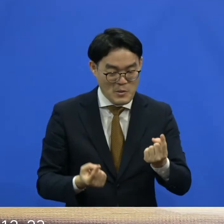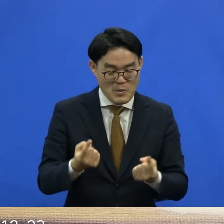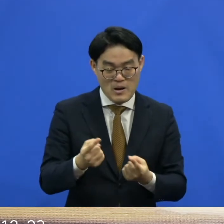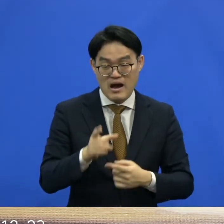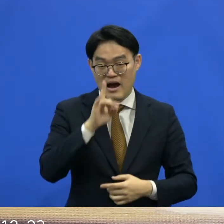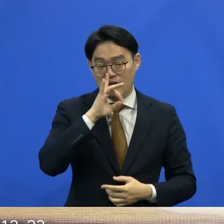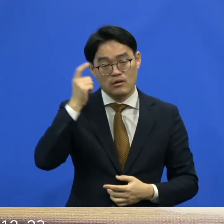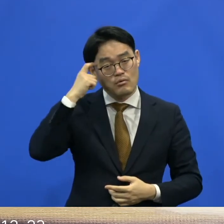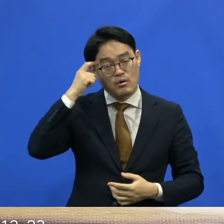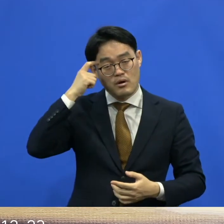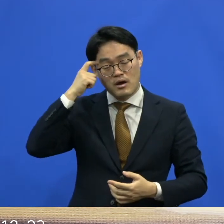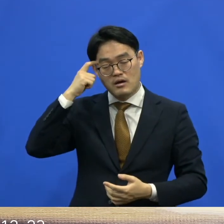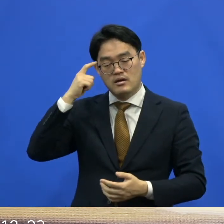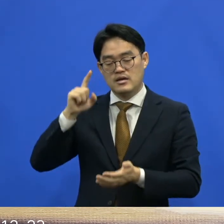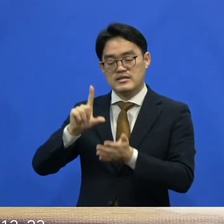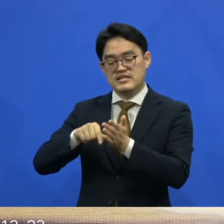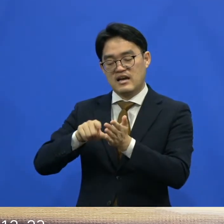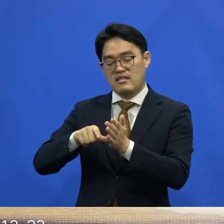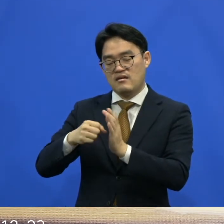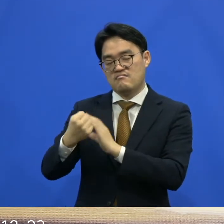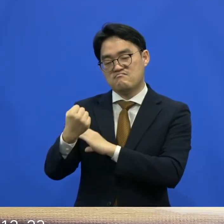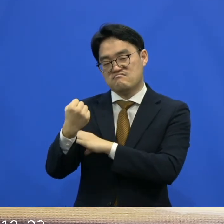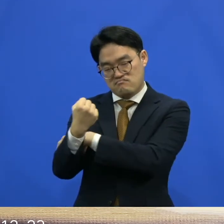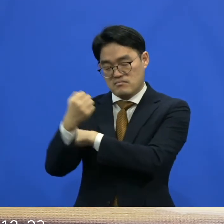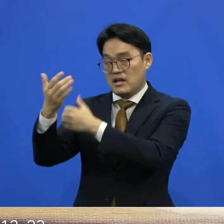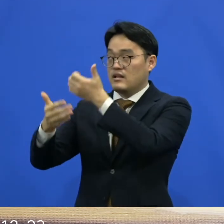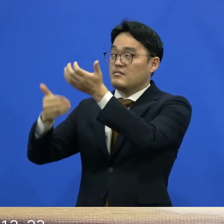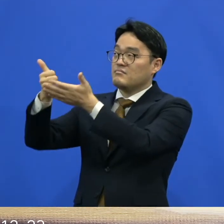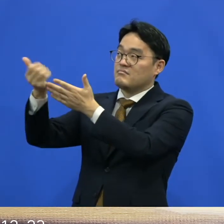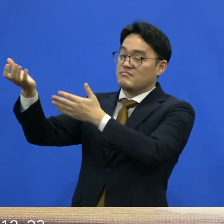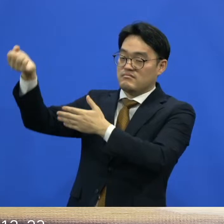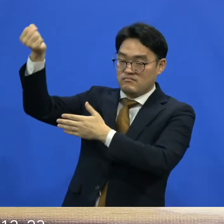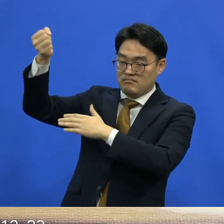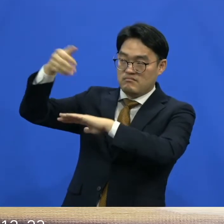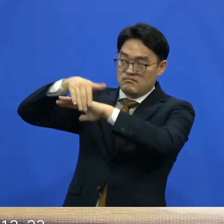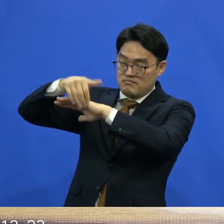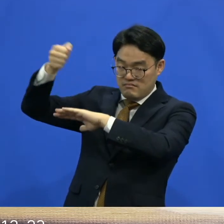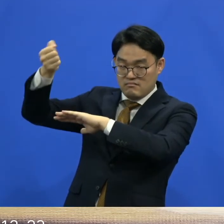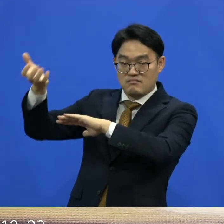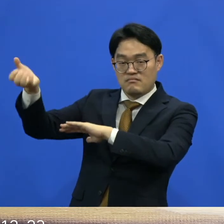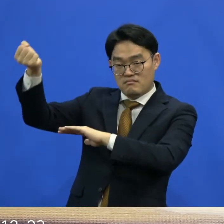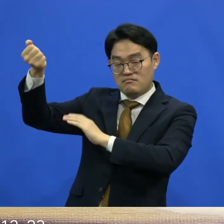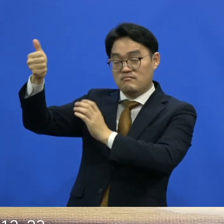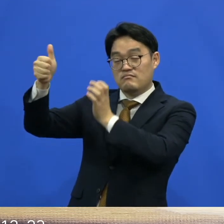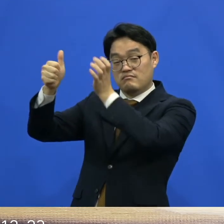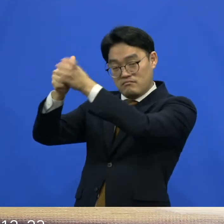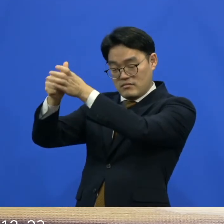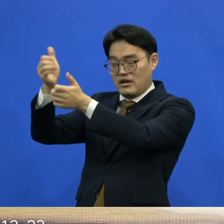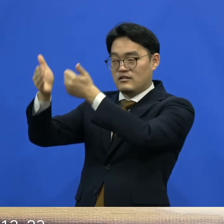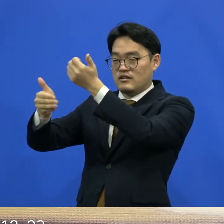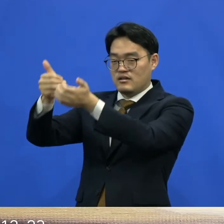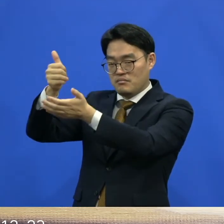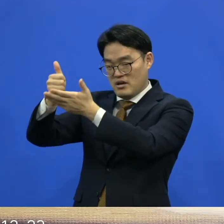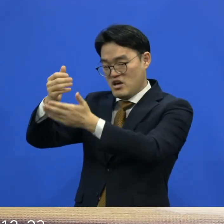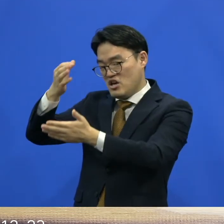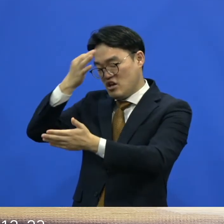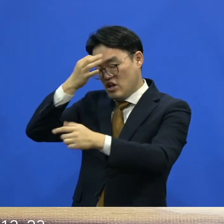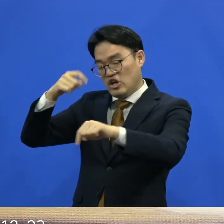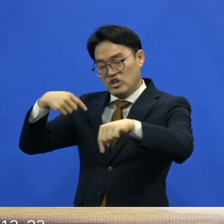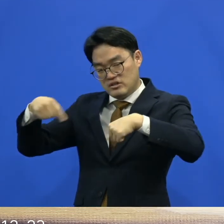시간은 하나님의 편에서 조절하십니다. 그것을 우리는 하나님의 섭리라고 얘기합니다.